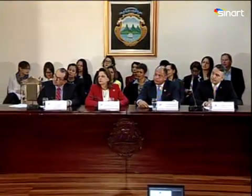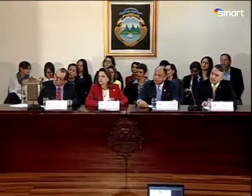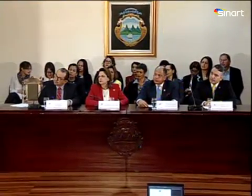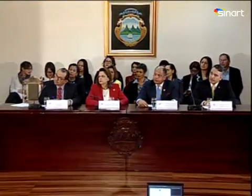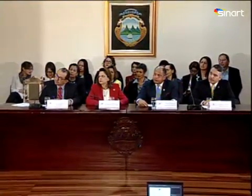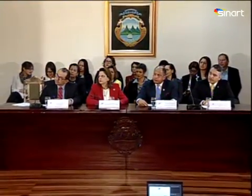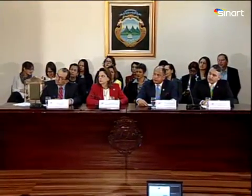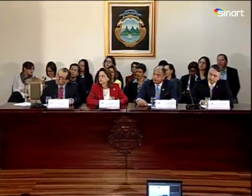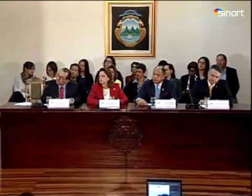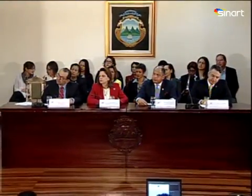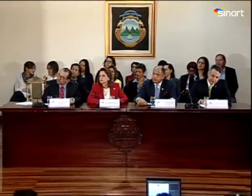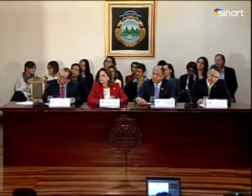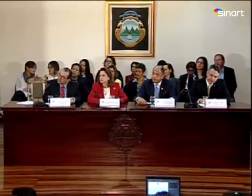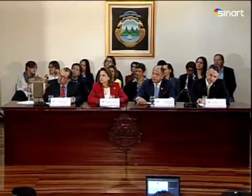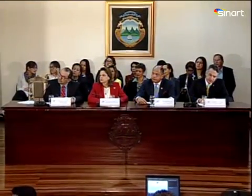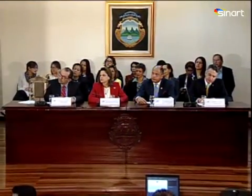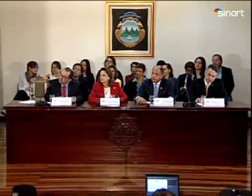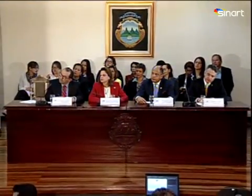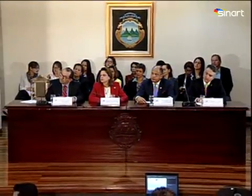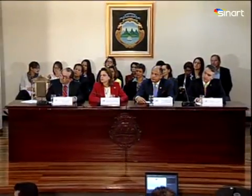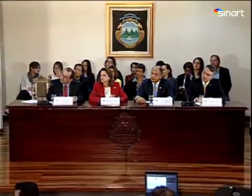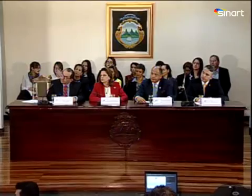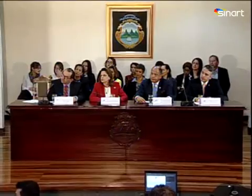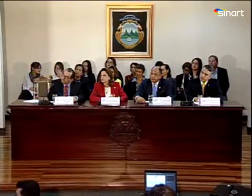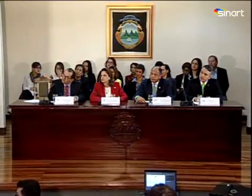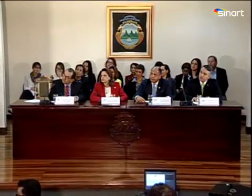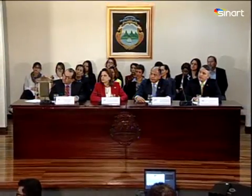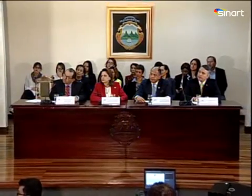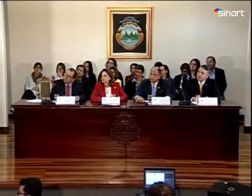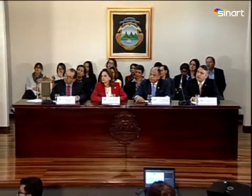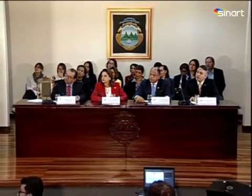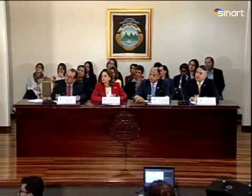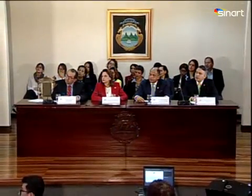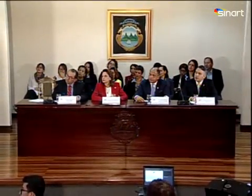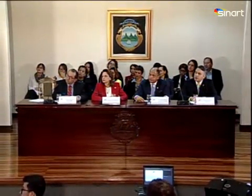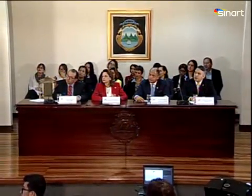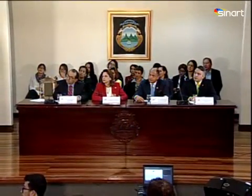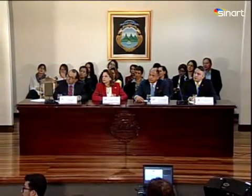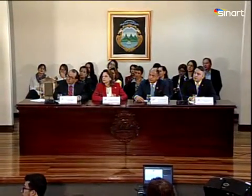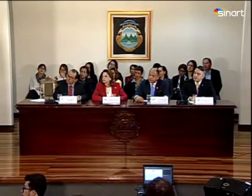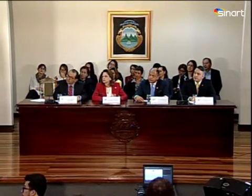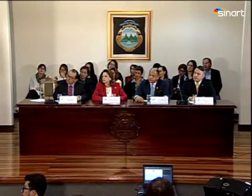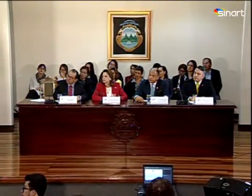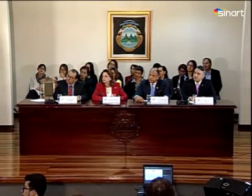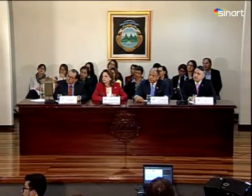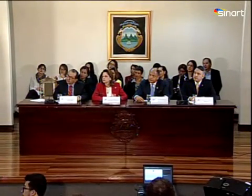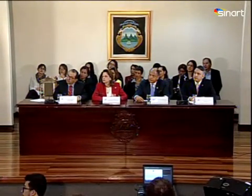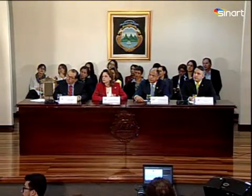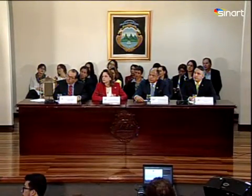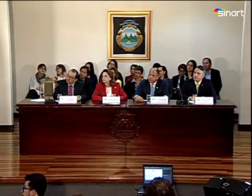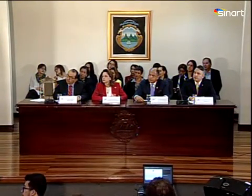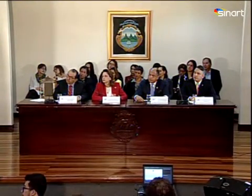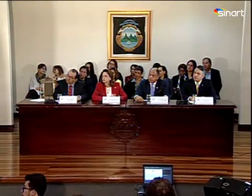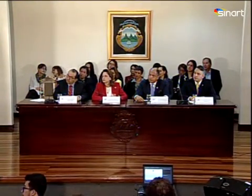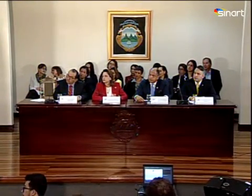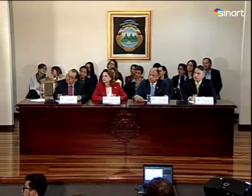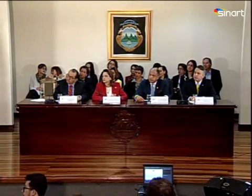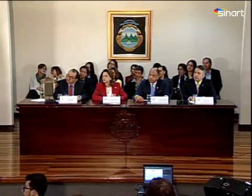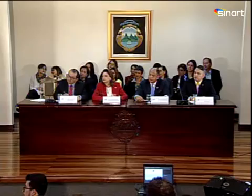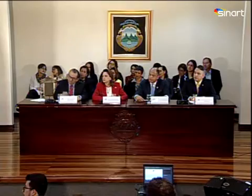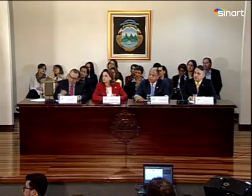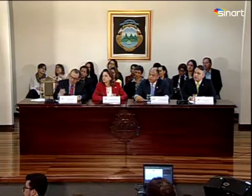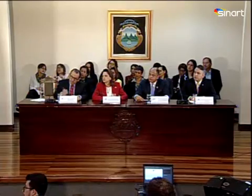Es en el sentido de que había dudas sobre si en la Asamblea Legislativa, si el proyecto de ley iba